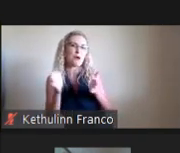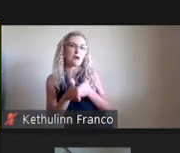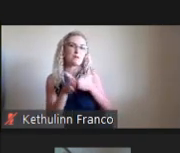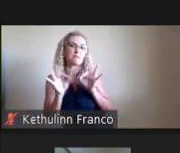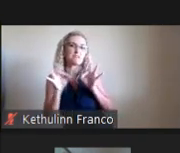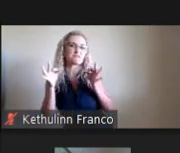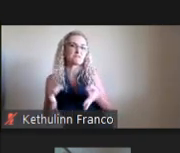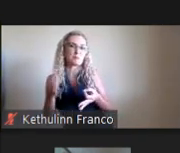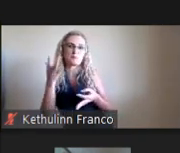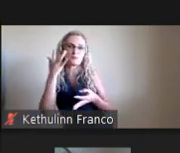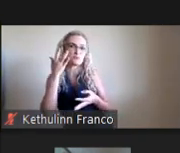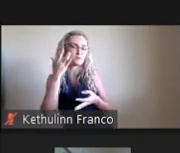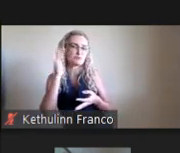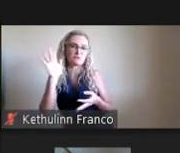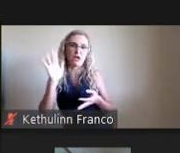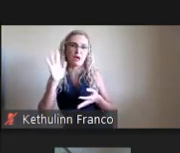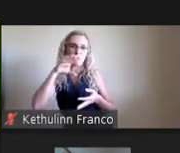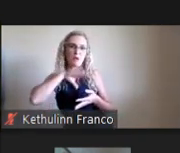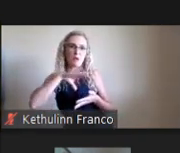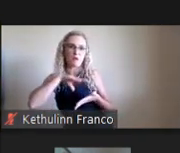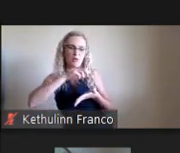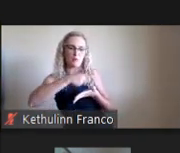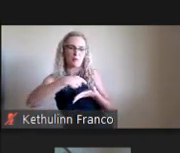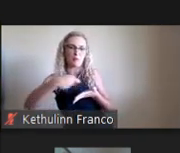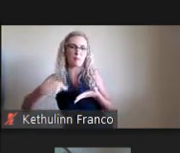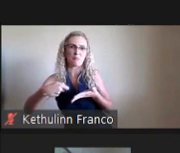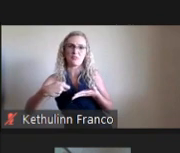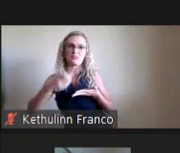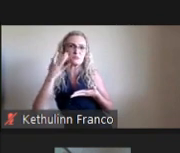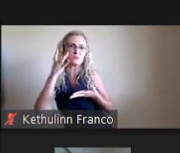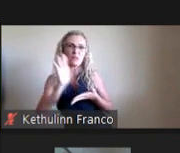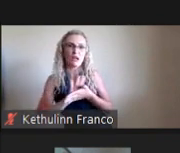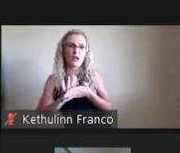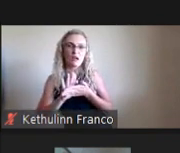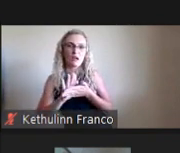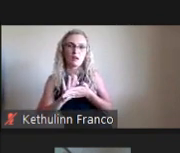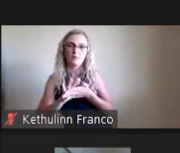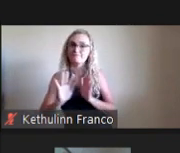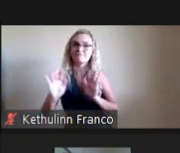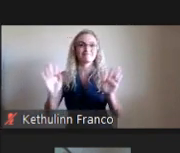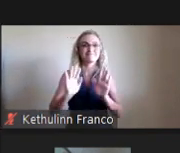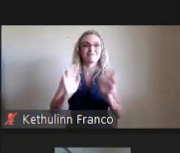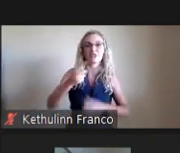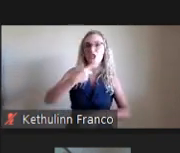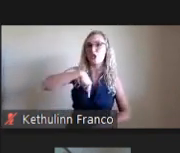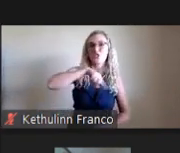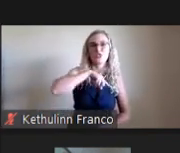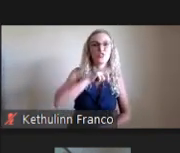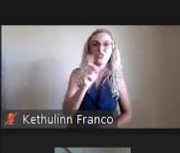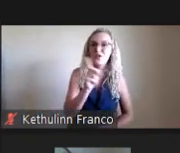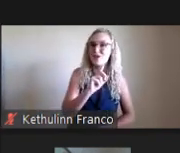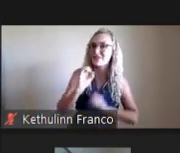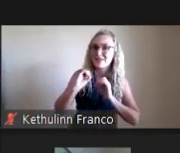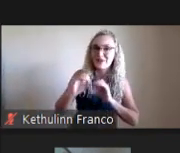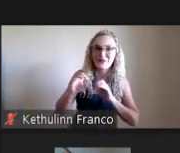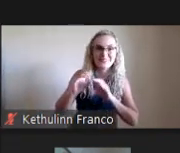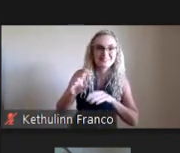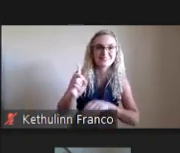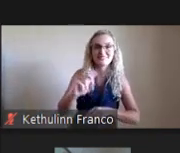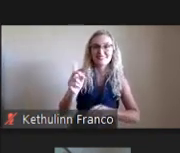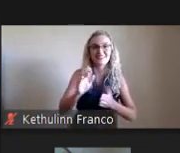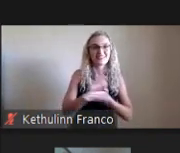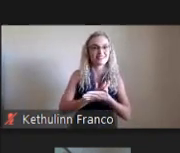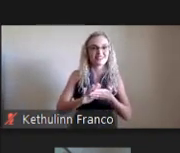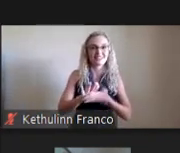informações. E é muito sério, né? São idiomas. Perfeito, vocês estão dando uma aula aqui para